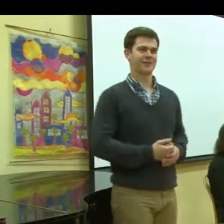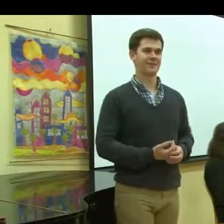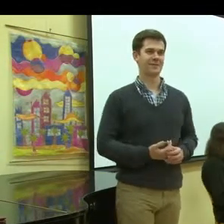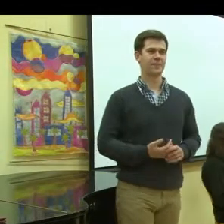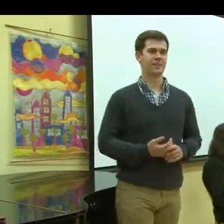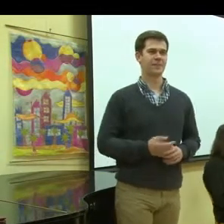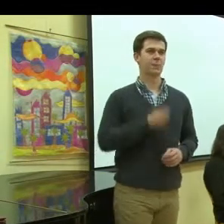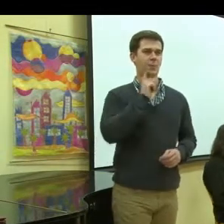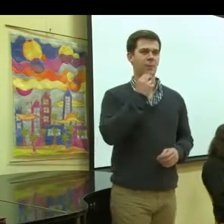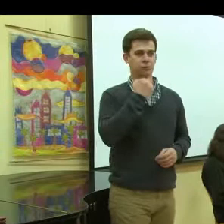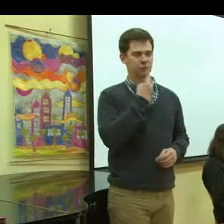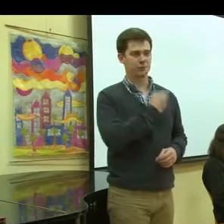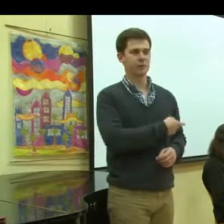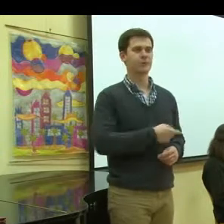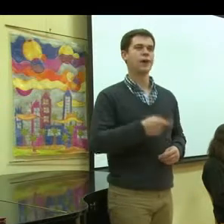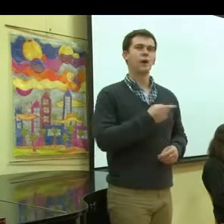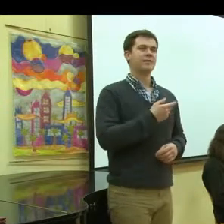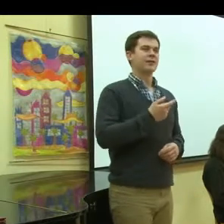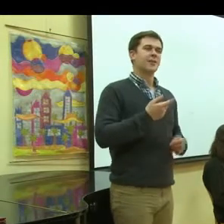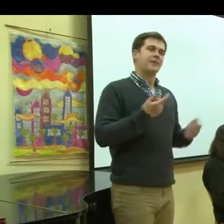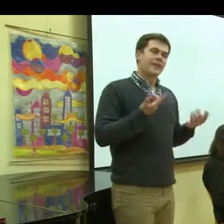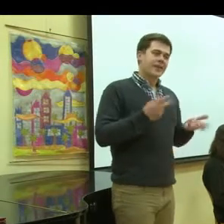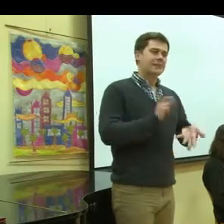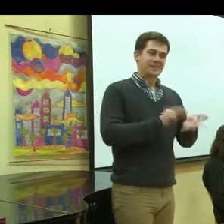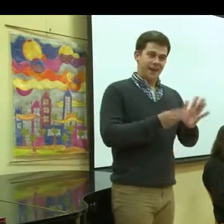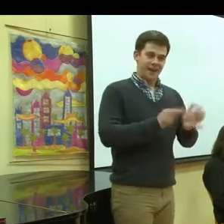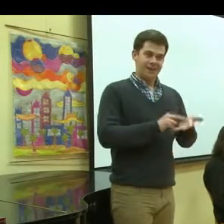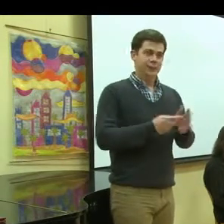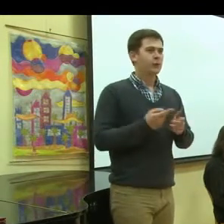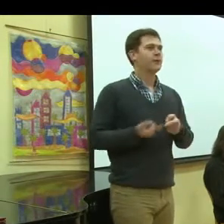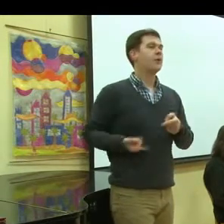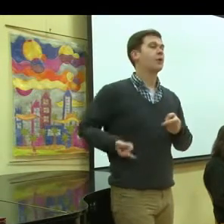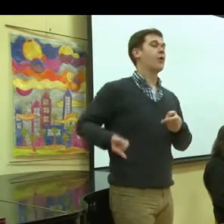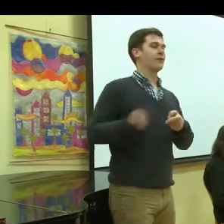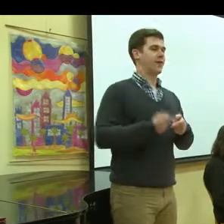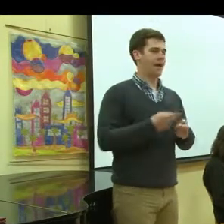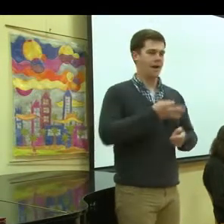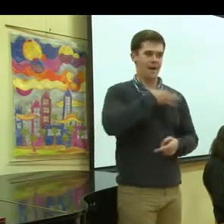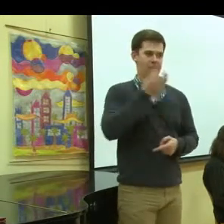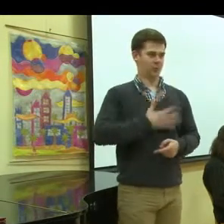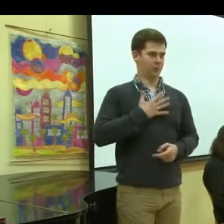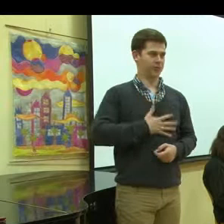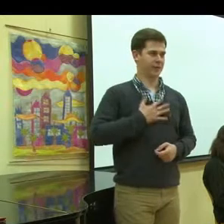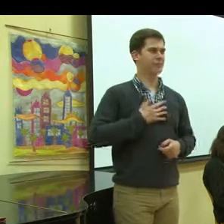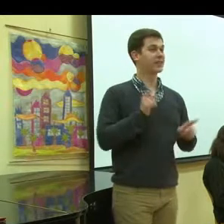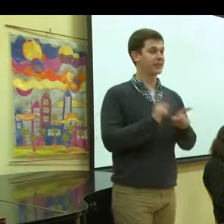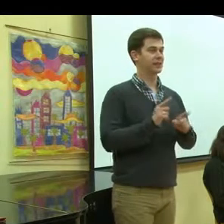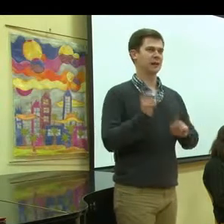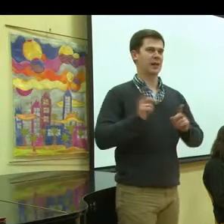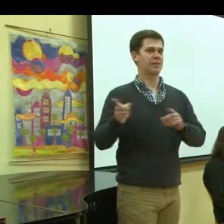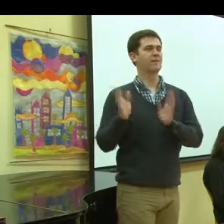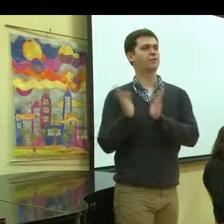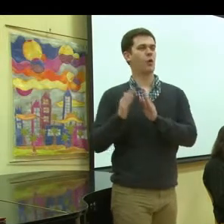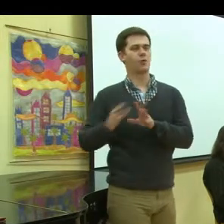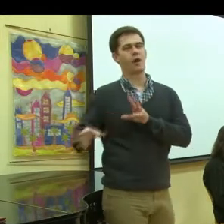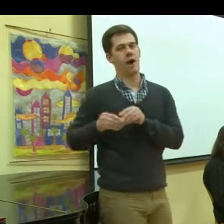pewno zero problemu, jakby myślę, że to tango dodaje tak naprawdę związkowi i my dzięki tangu też robimy dużo